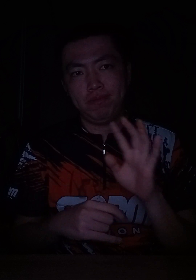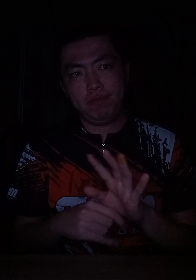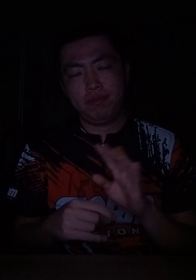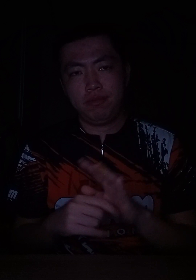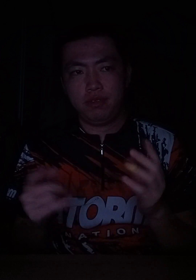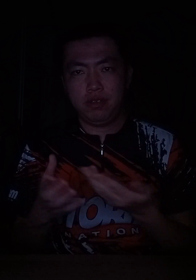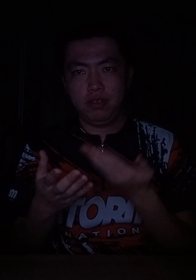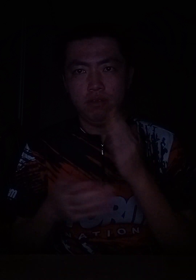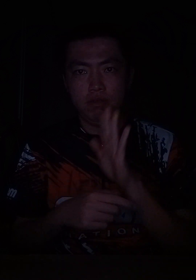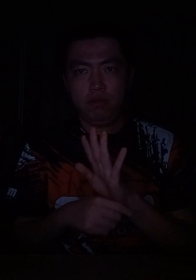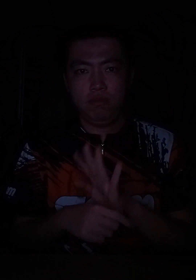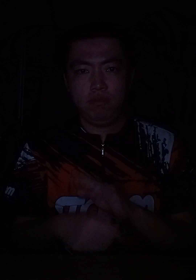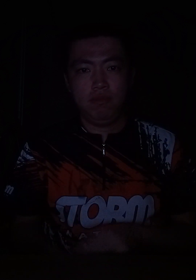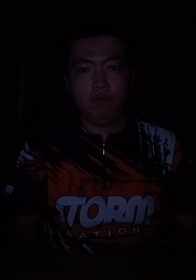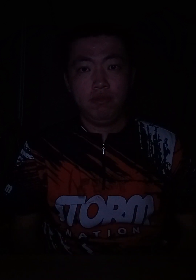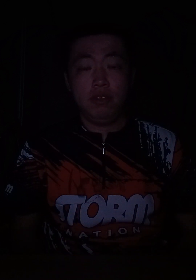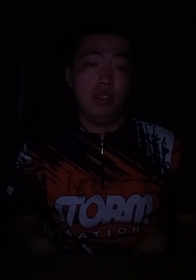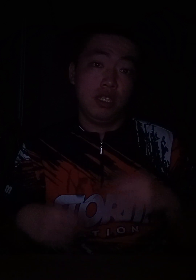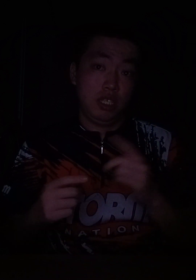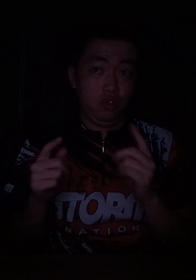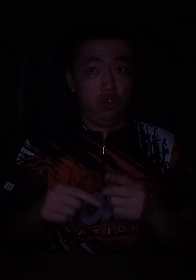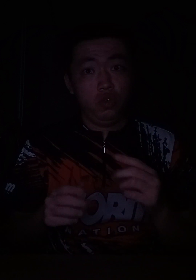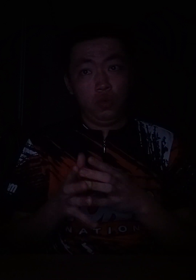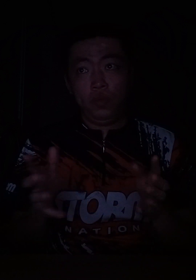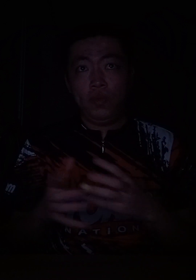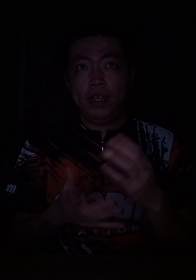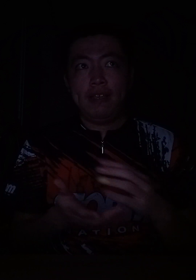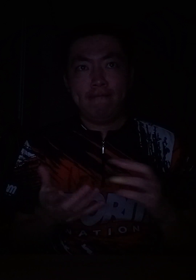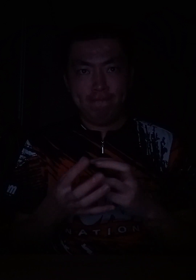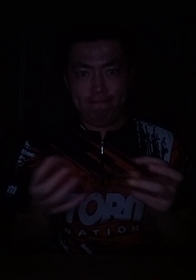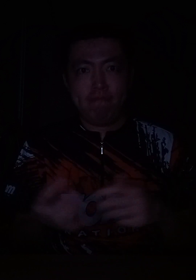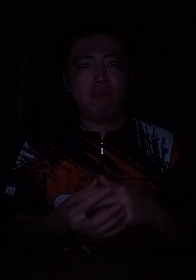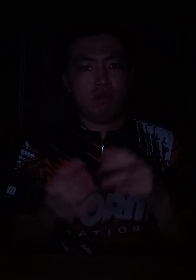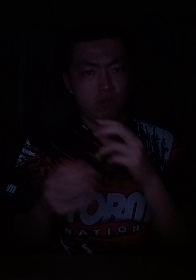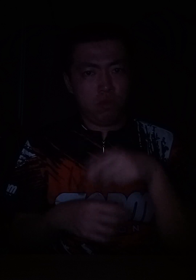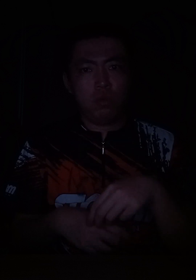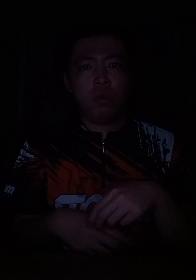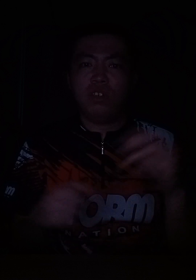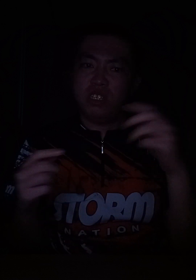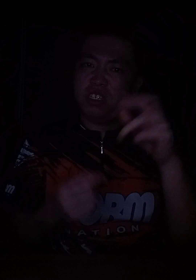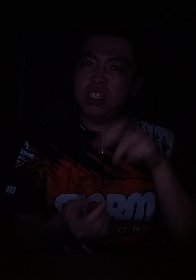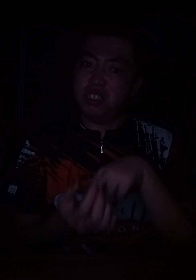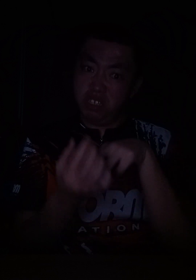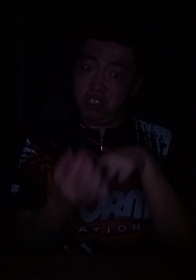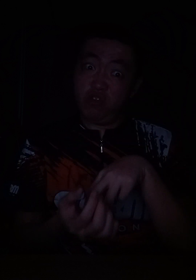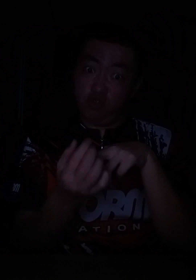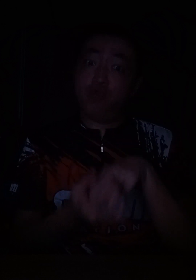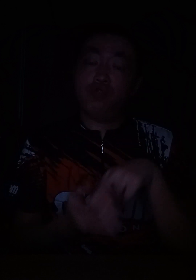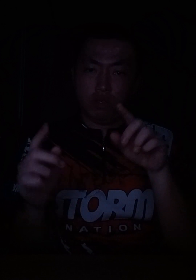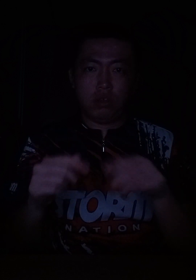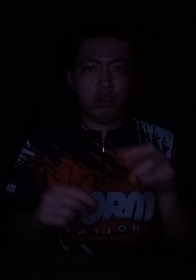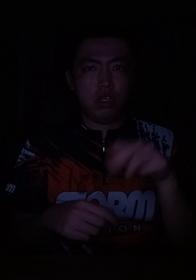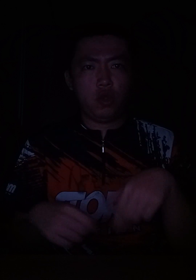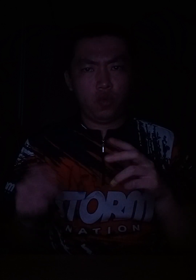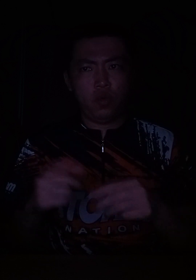입장을 내놨습니다. 일주일 전에는 경기 오산시의 한 상가 건물에서도 혼자 승강기 수리에 나섰던 30대